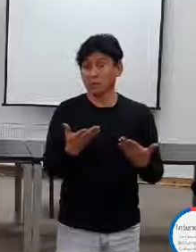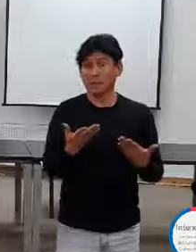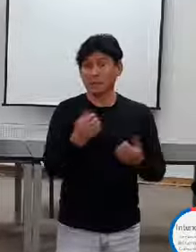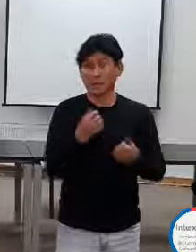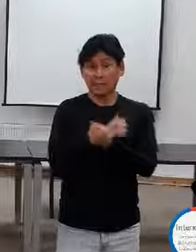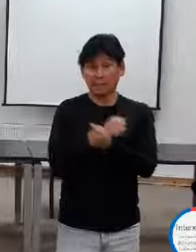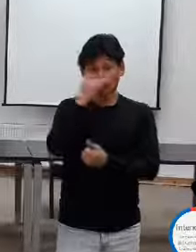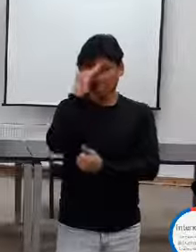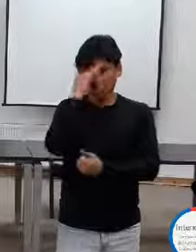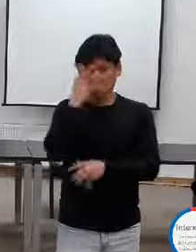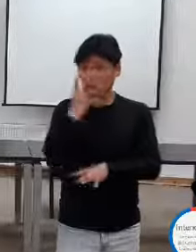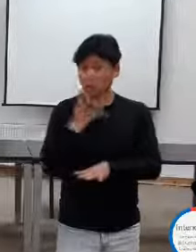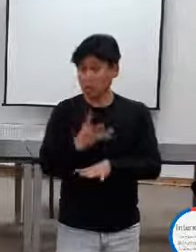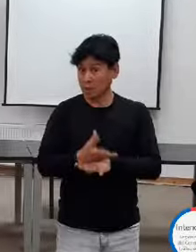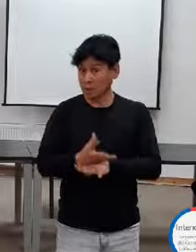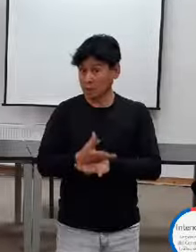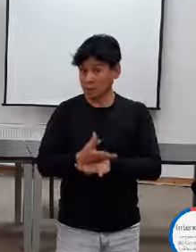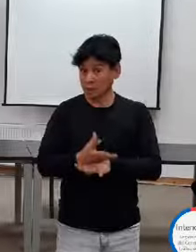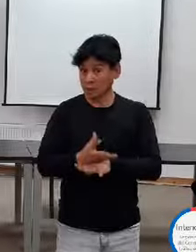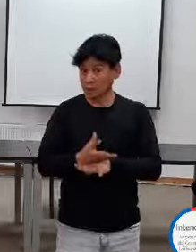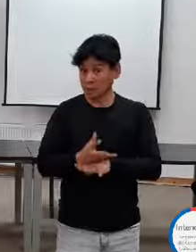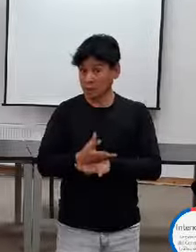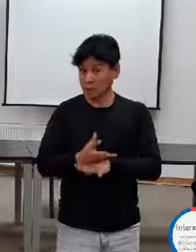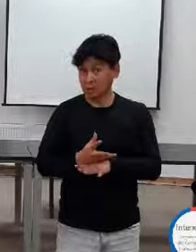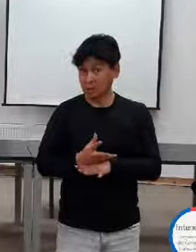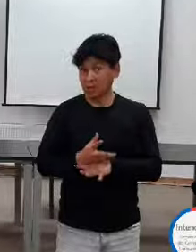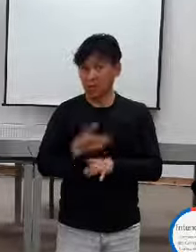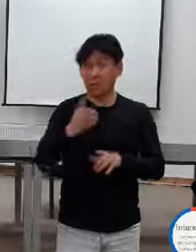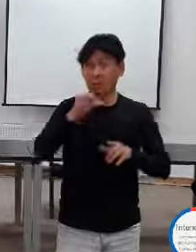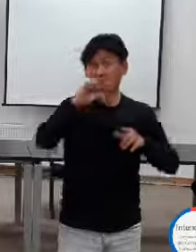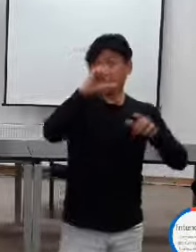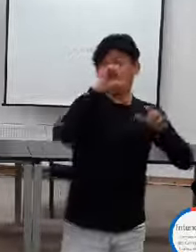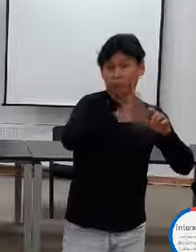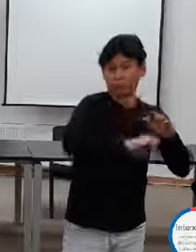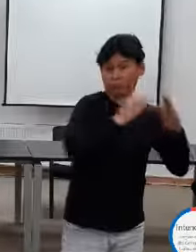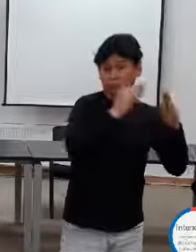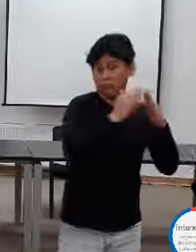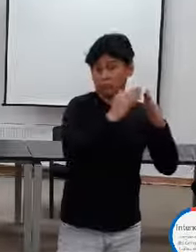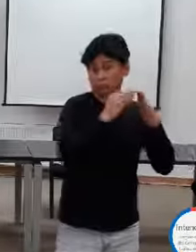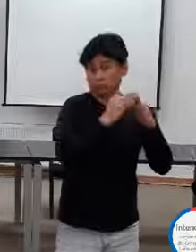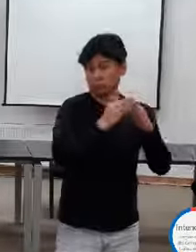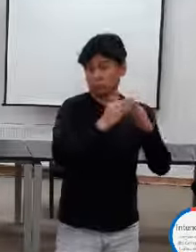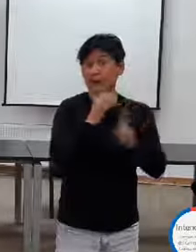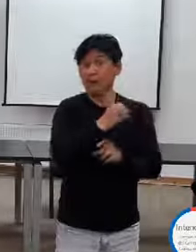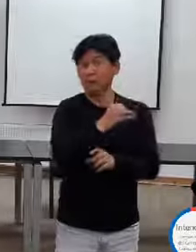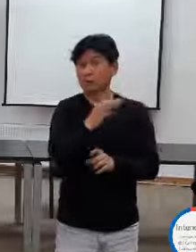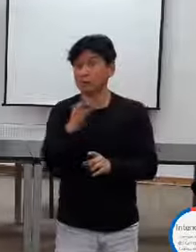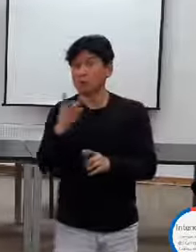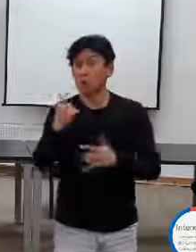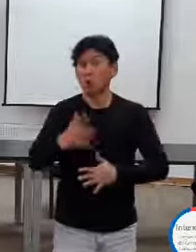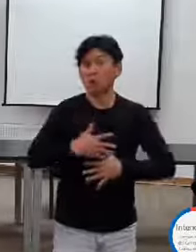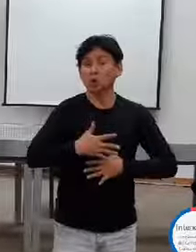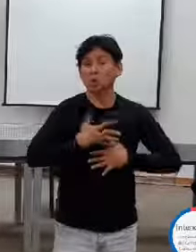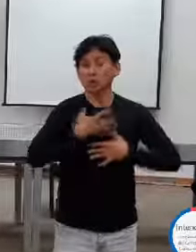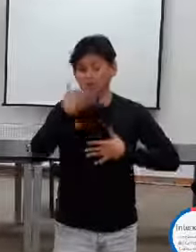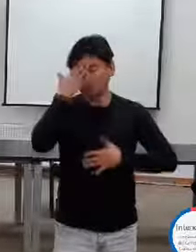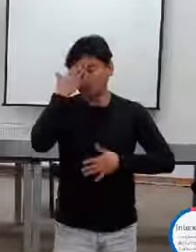Carabineros hoy existen carabineros que tengan alguna cuarentena obligatoria o hayan presentado algún síntoma